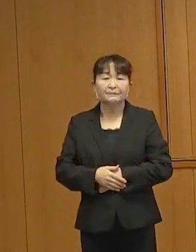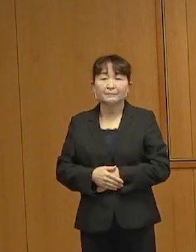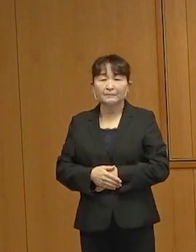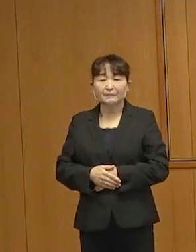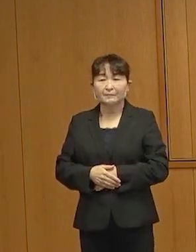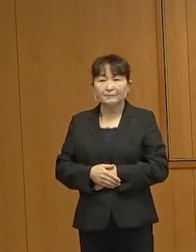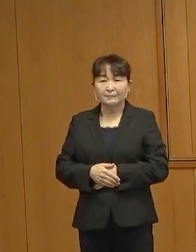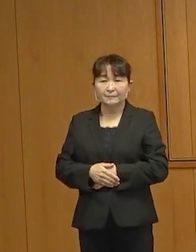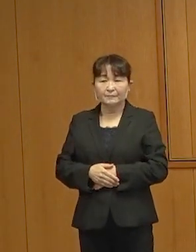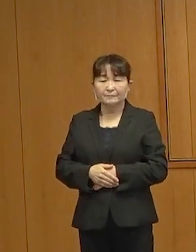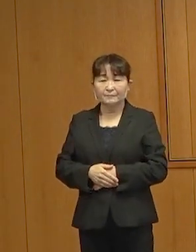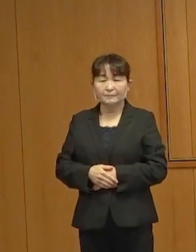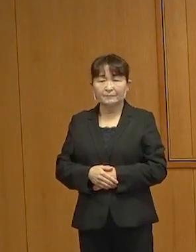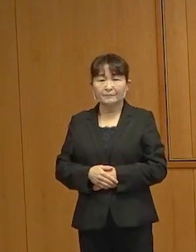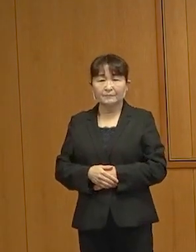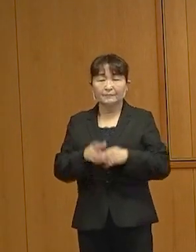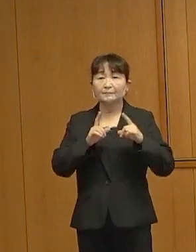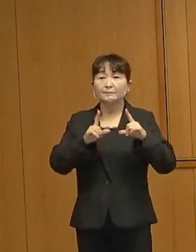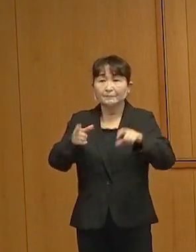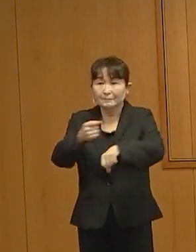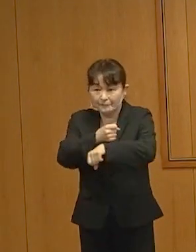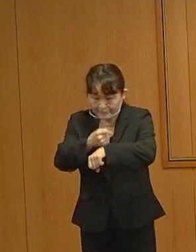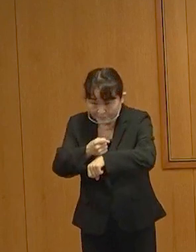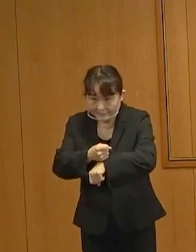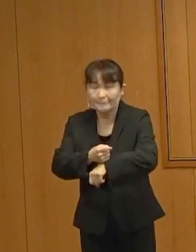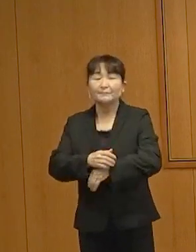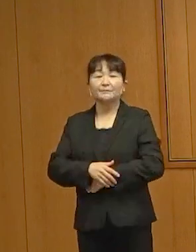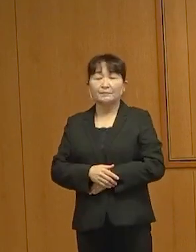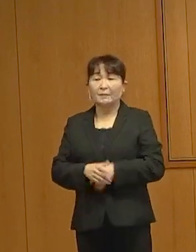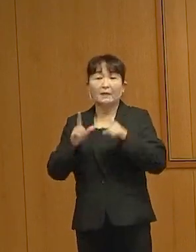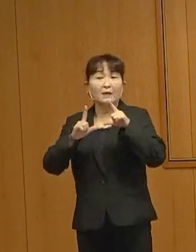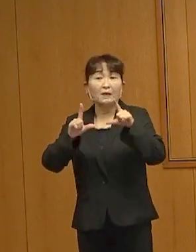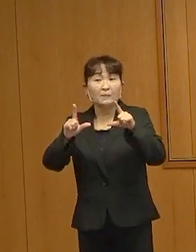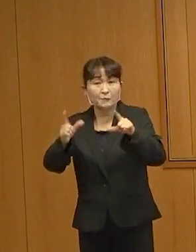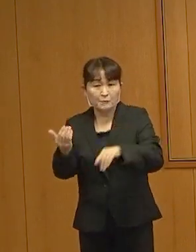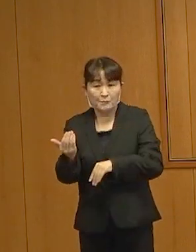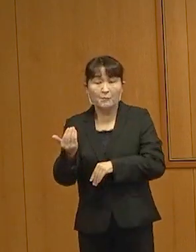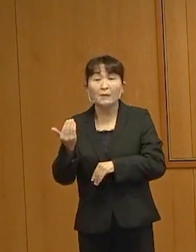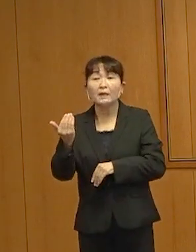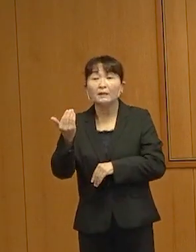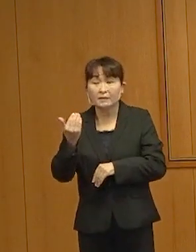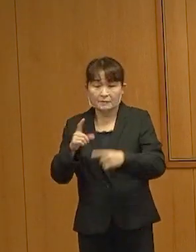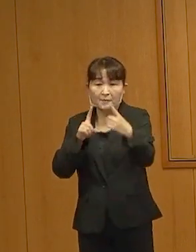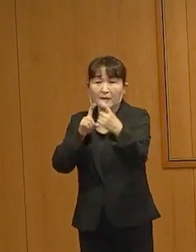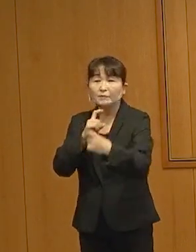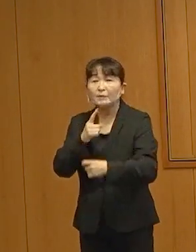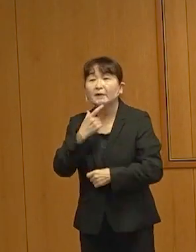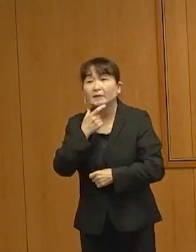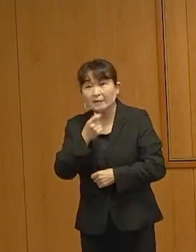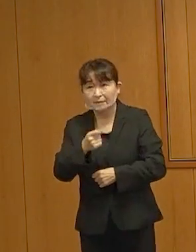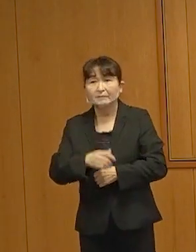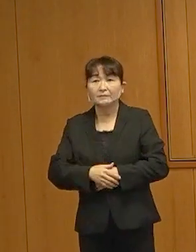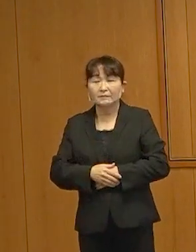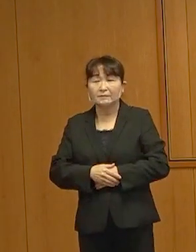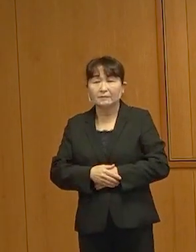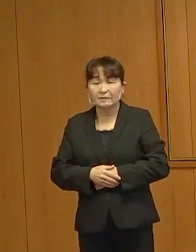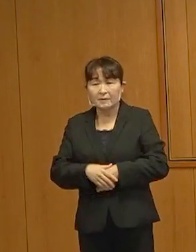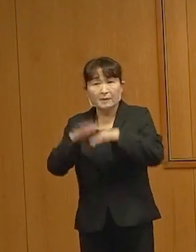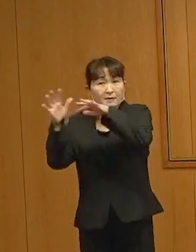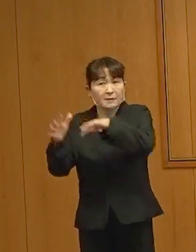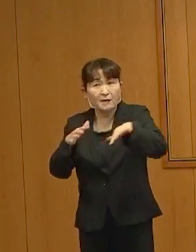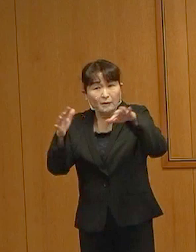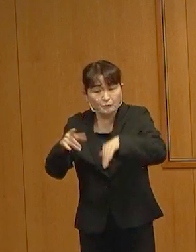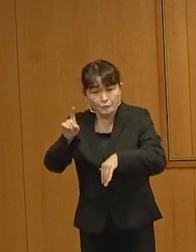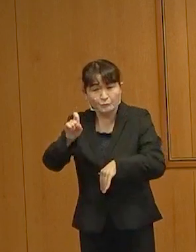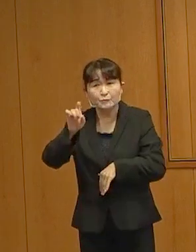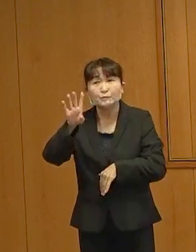い、お疲れ様です。発表事項の前に、ご挨拶申し上げますが、台風